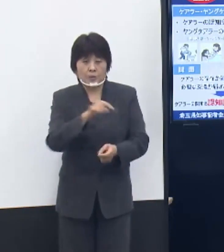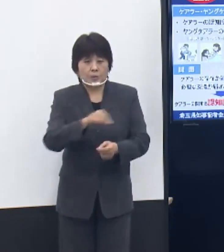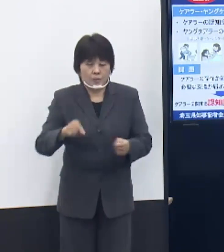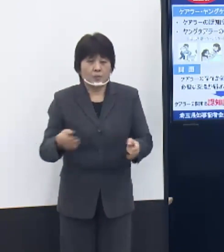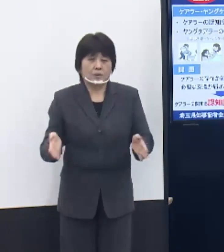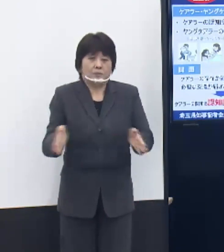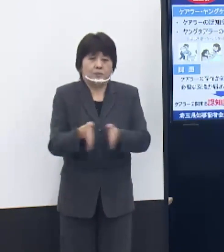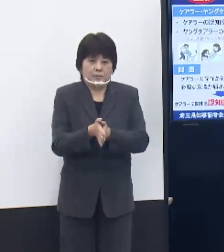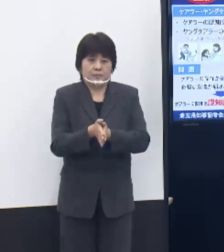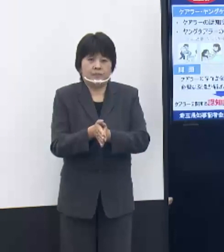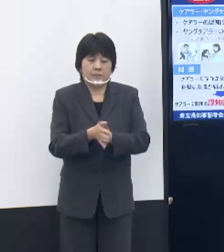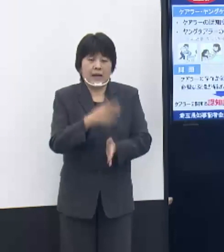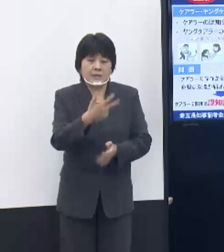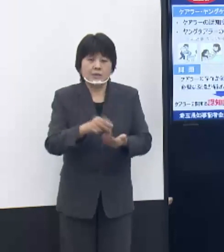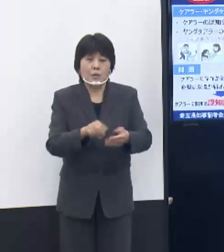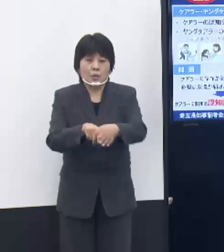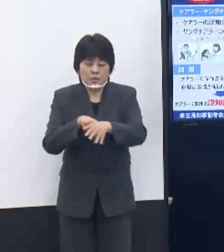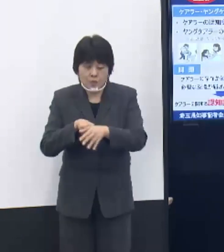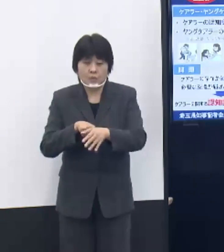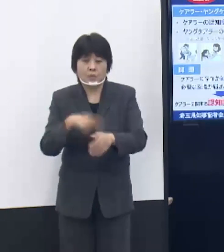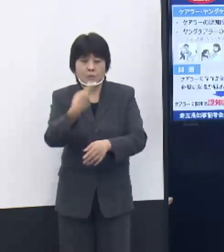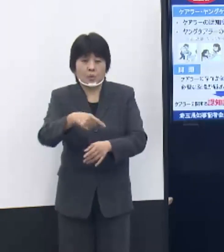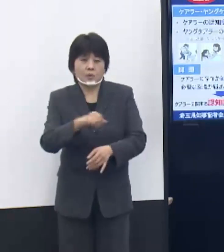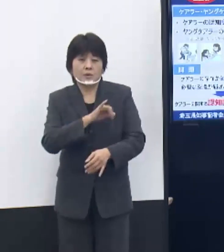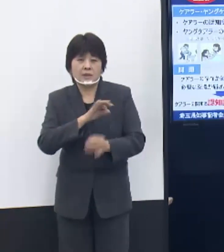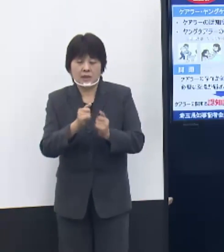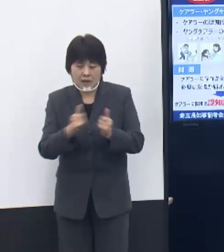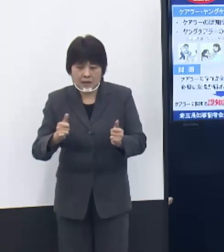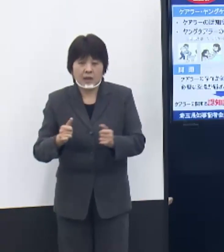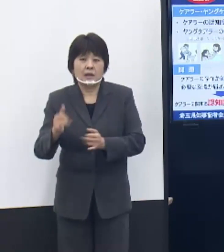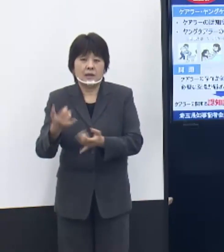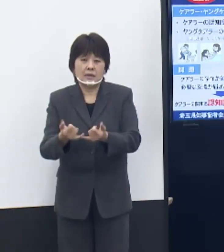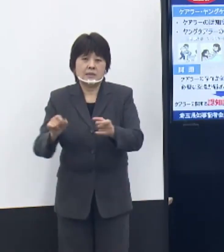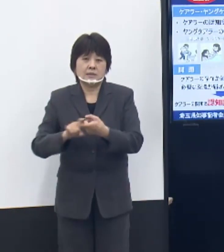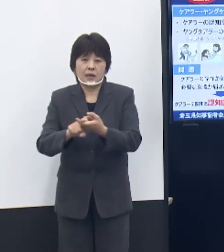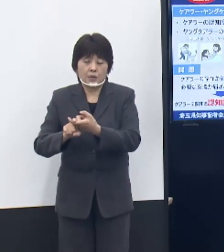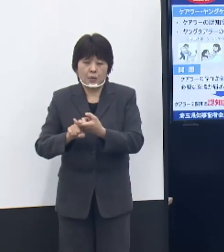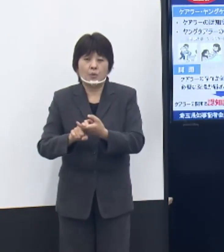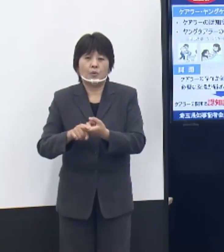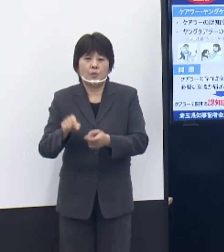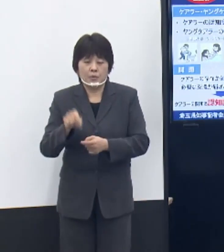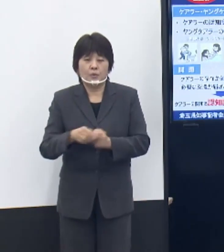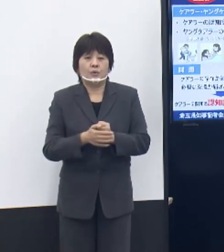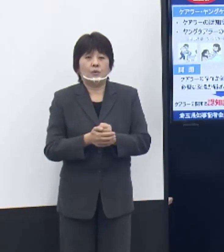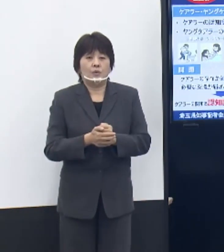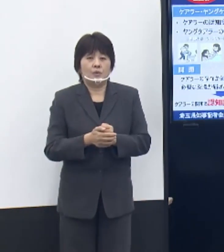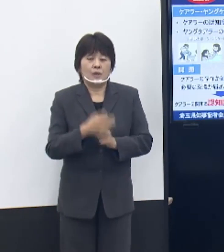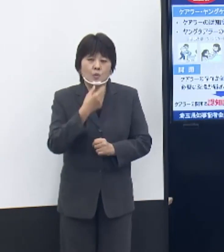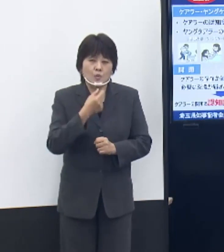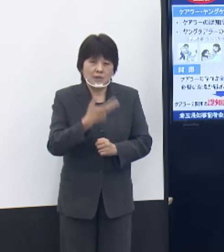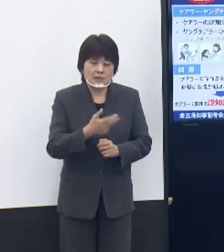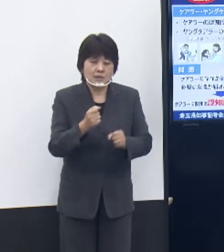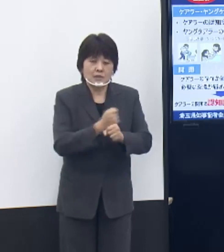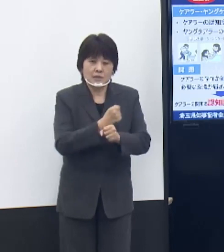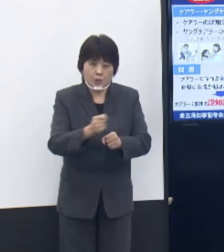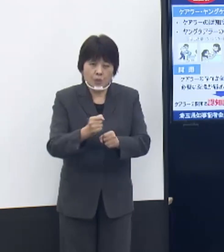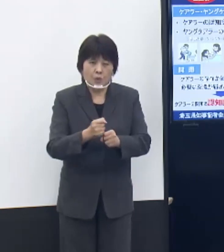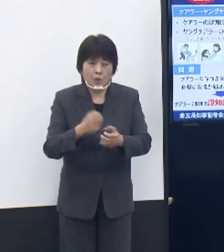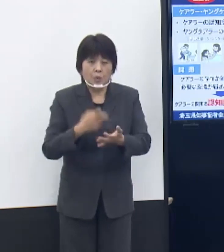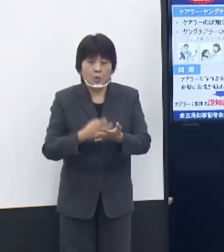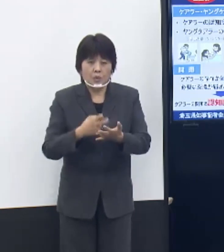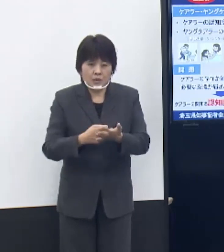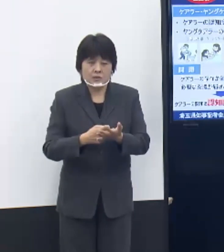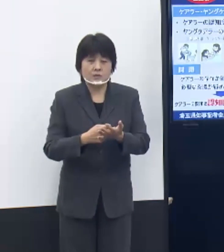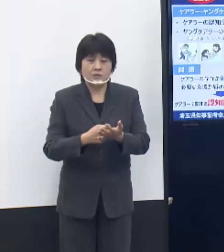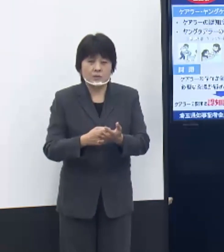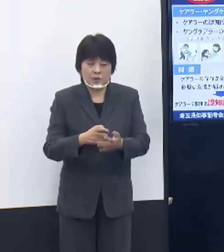、市町村教育委員会、市町村社会福祉協議会のほか、福祉、医療、法律、経済、